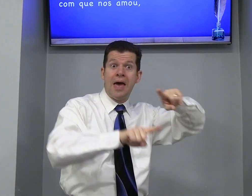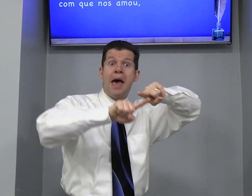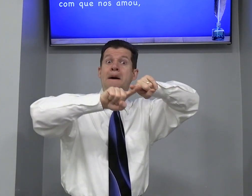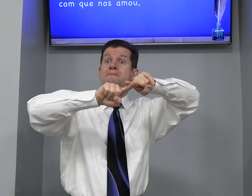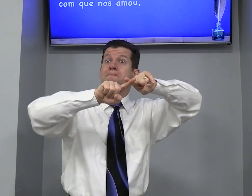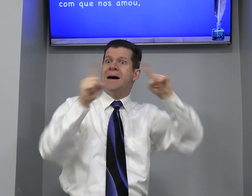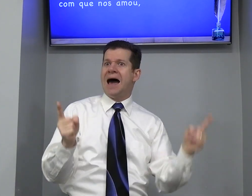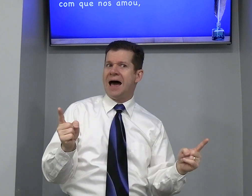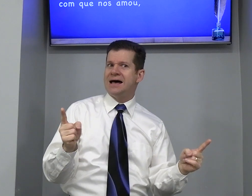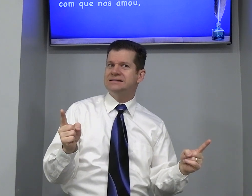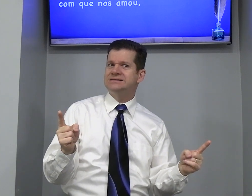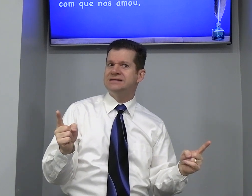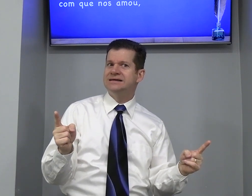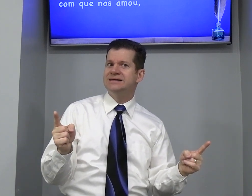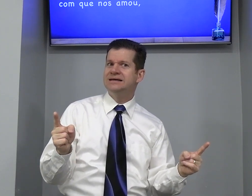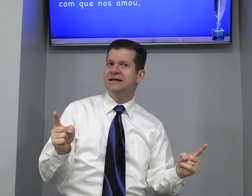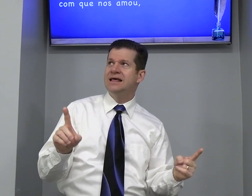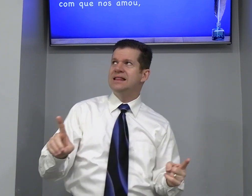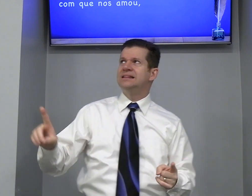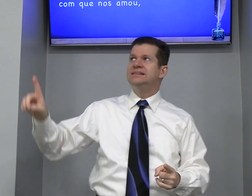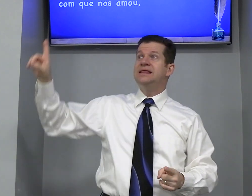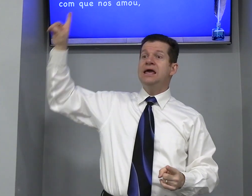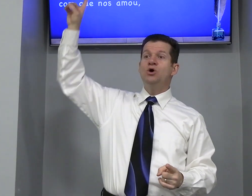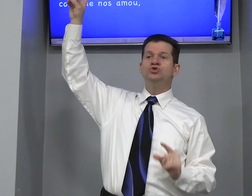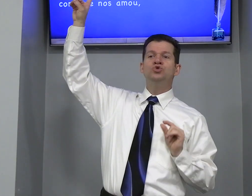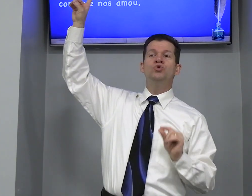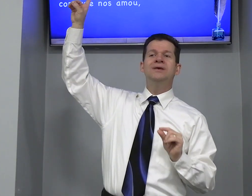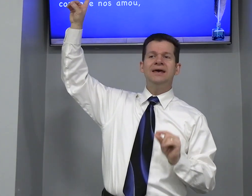Mas Deus O que?